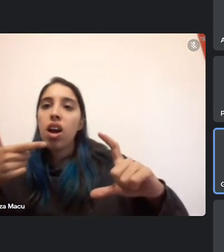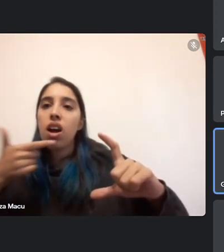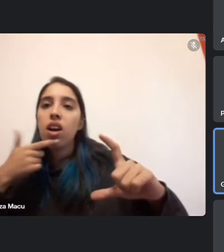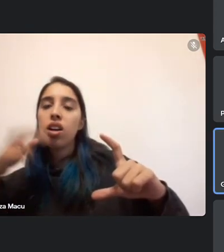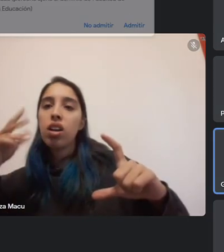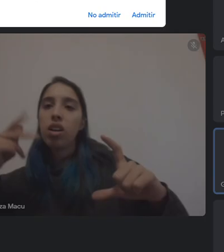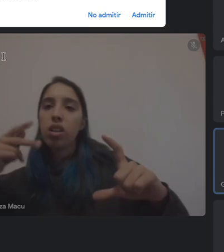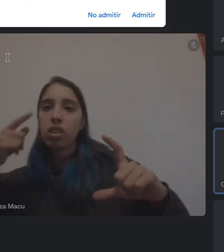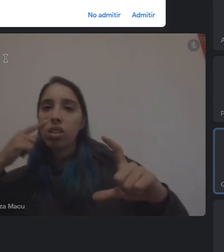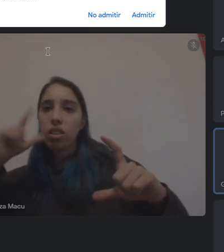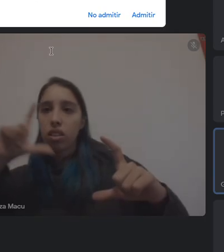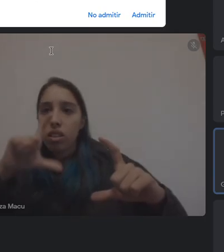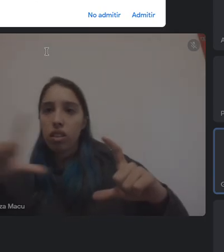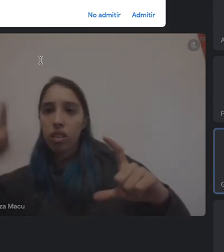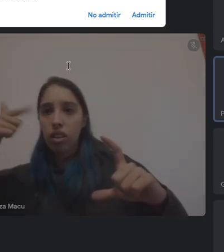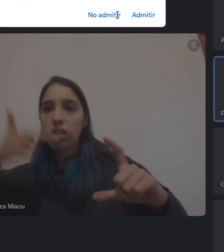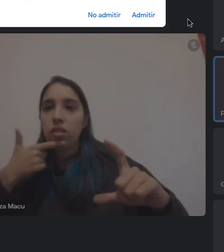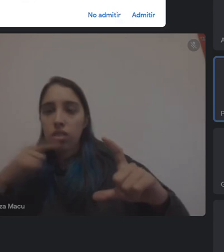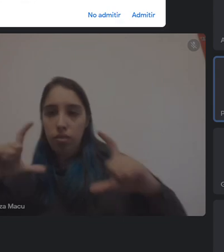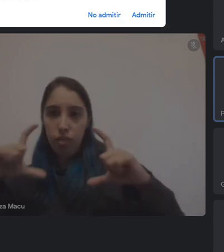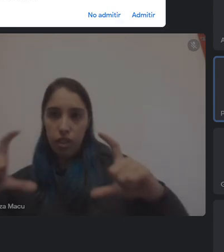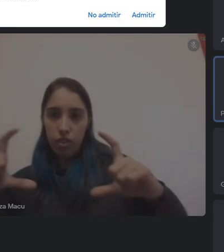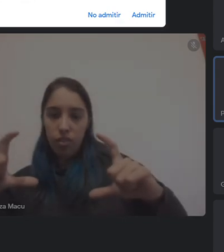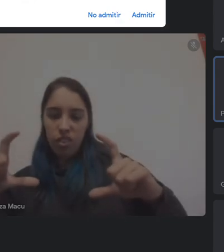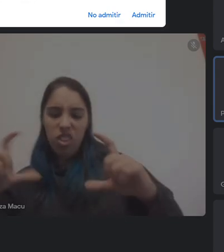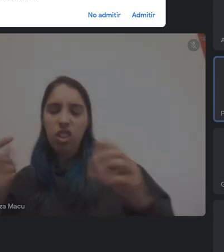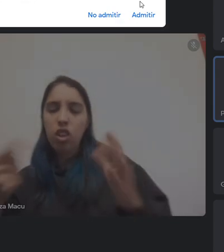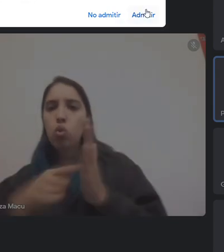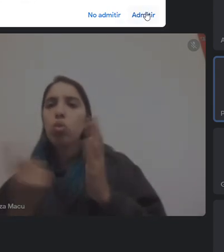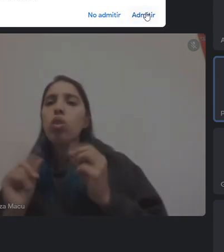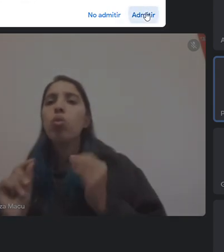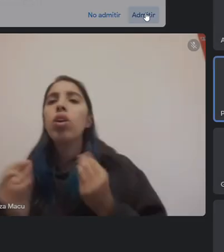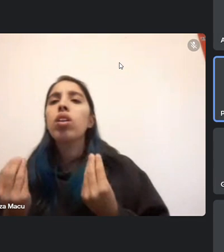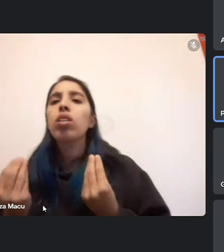Skills. Bien, Sí. bien. Ahí está.